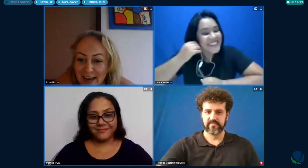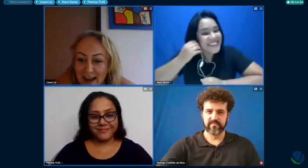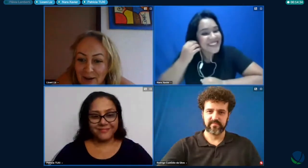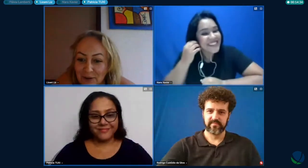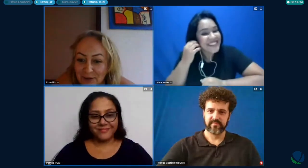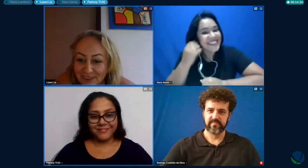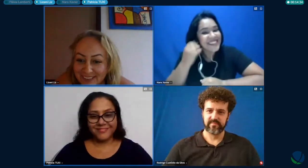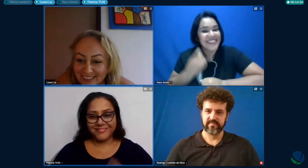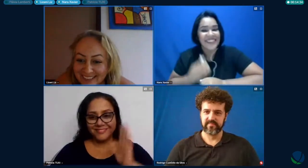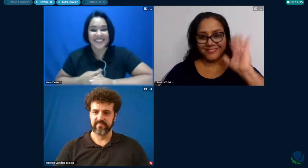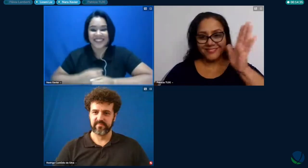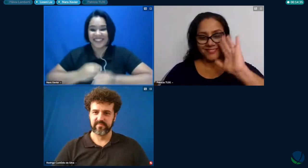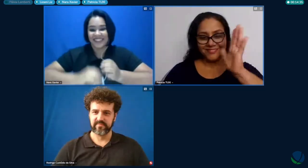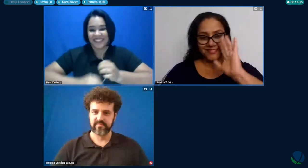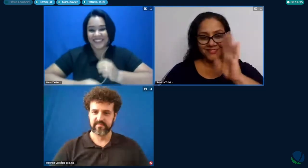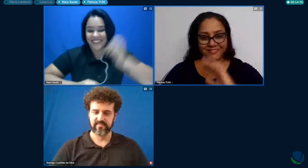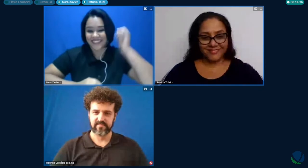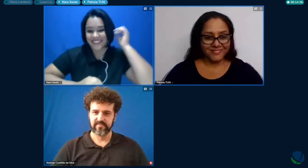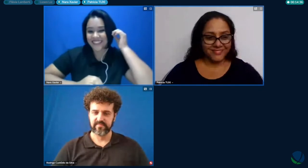Tchau.